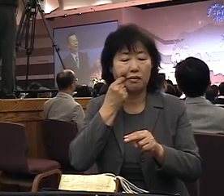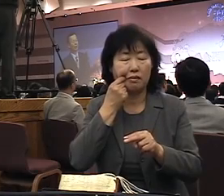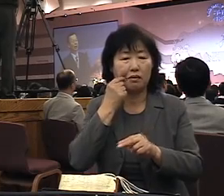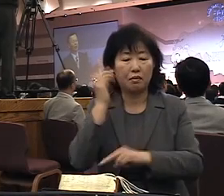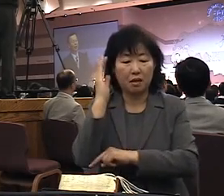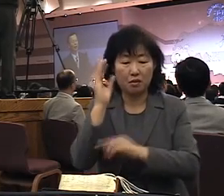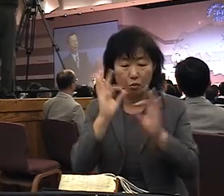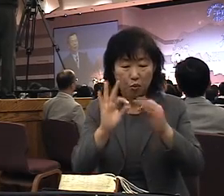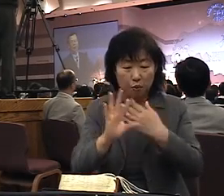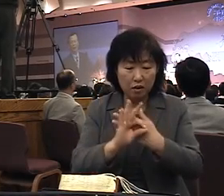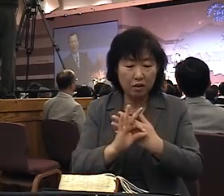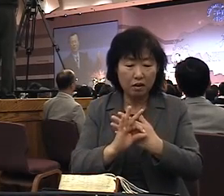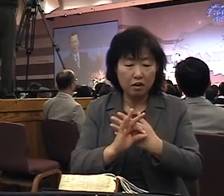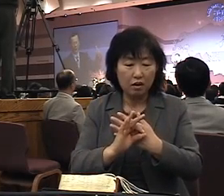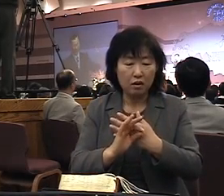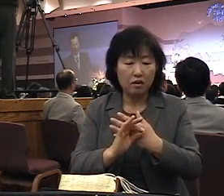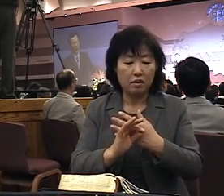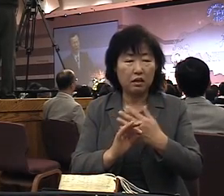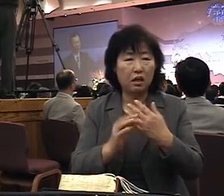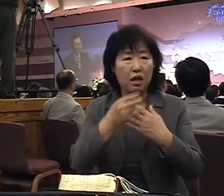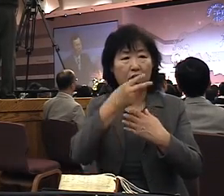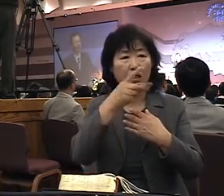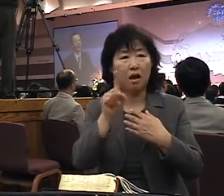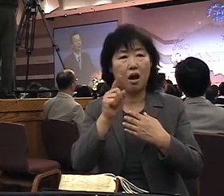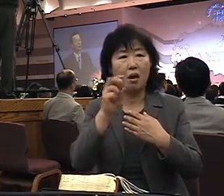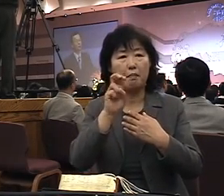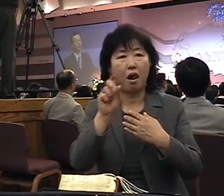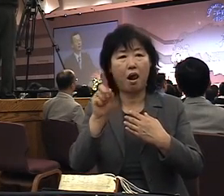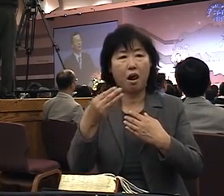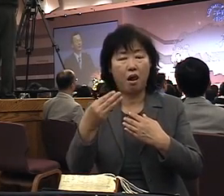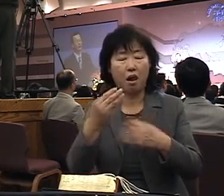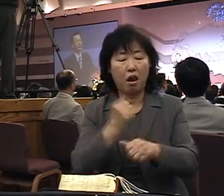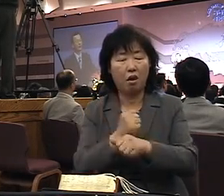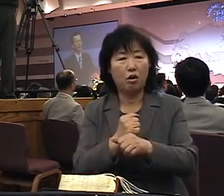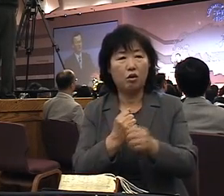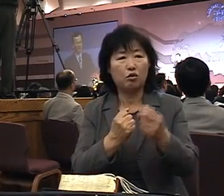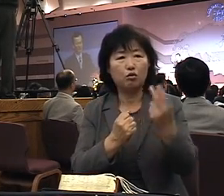들어가서 다말과 동침할 때 상설했다, 습별했다는 것입니다.